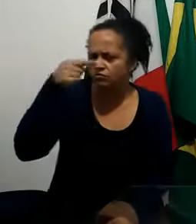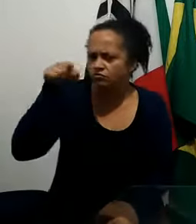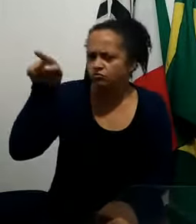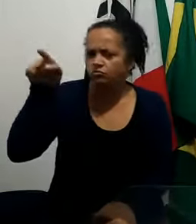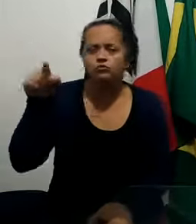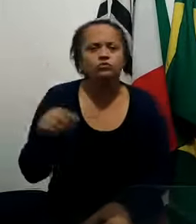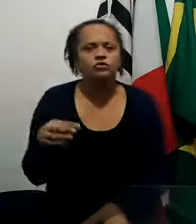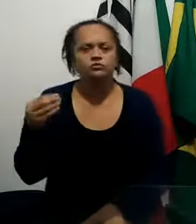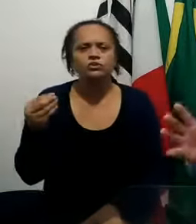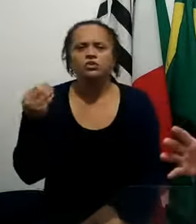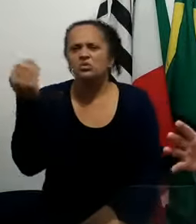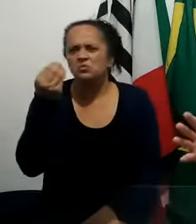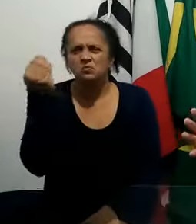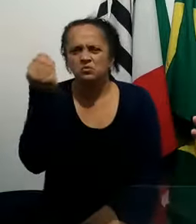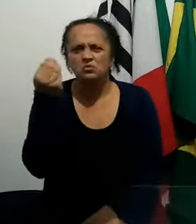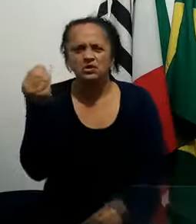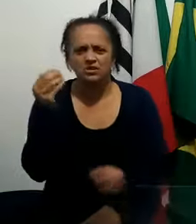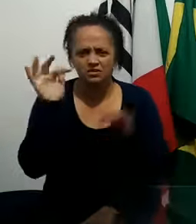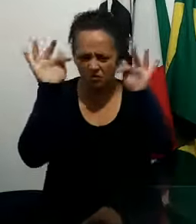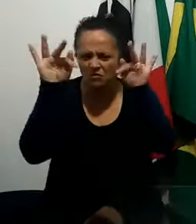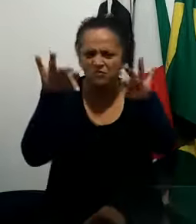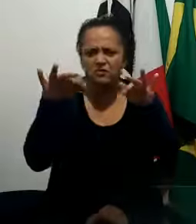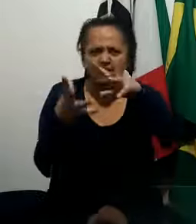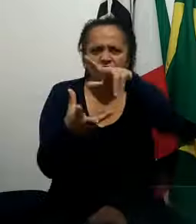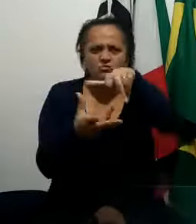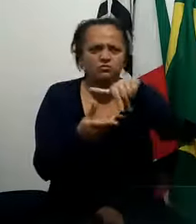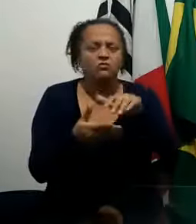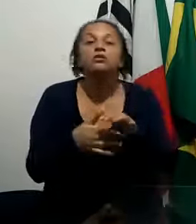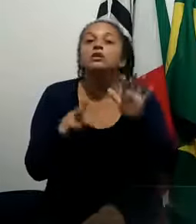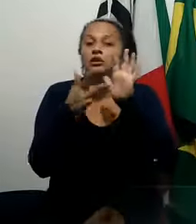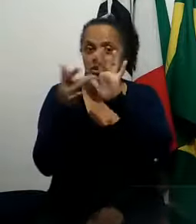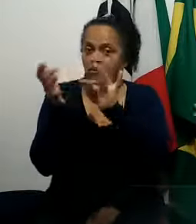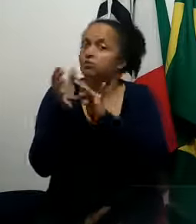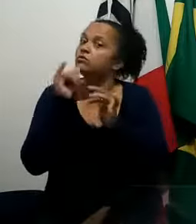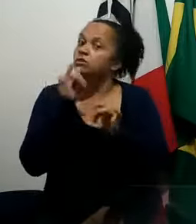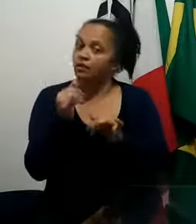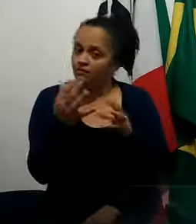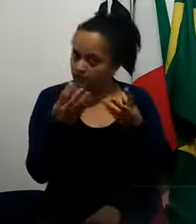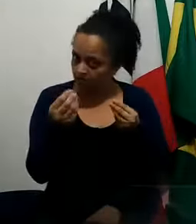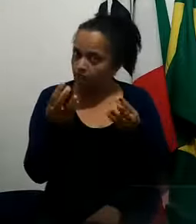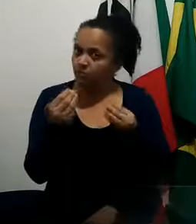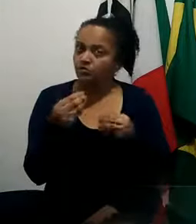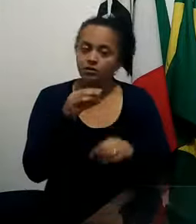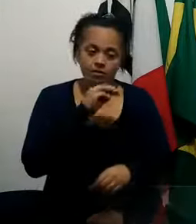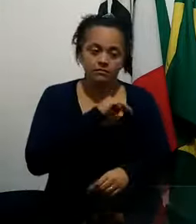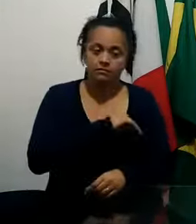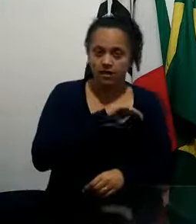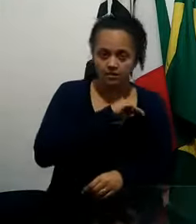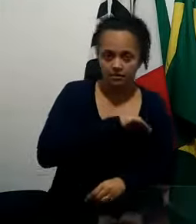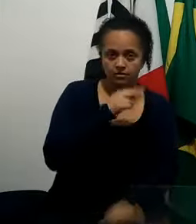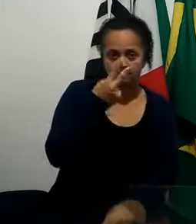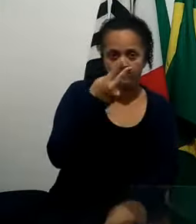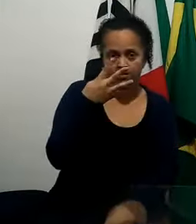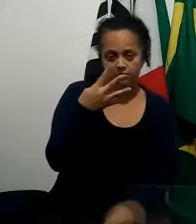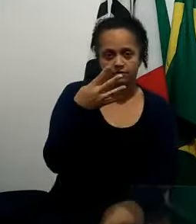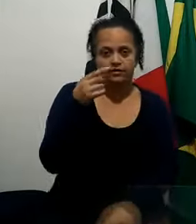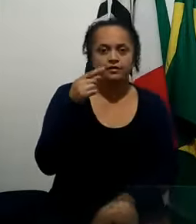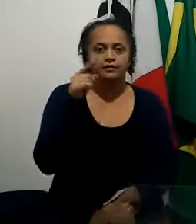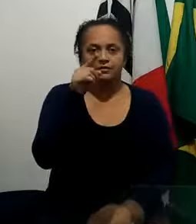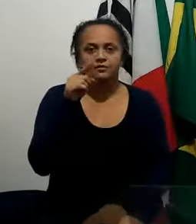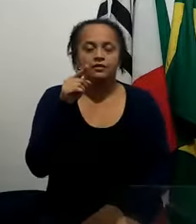terrível. Jesus fala muito desse período em Mateus 24 e 25. Ele fala muito, né? E a